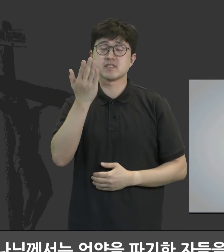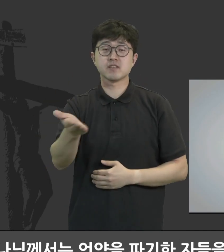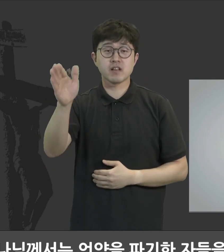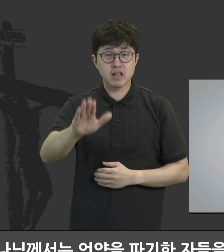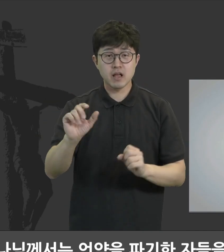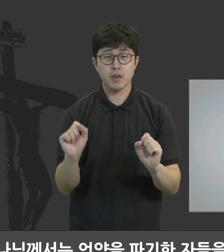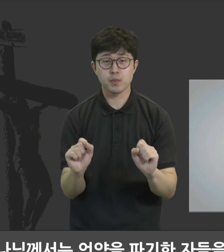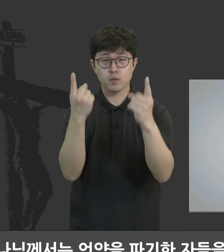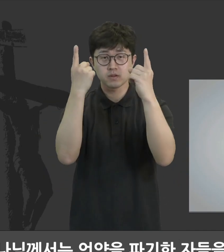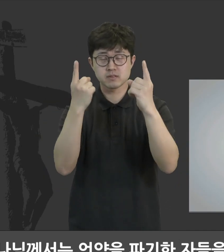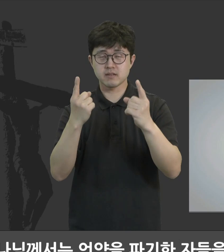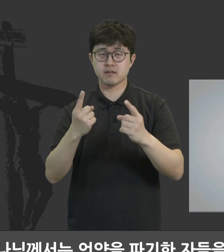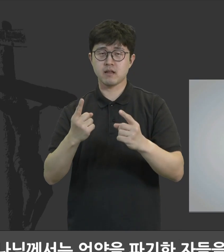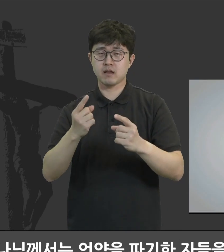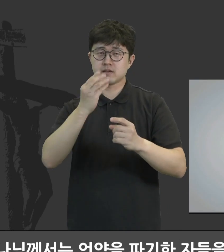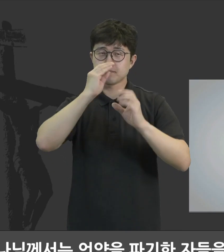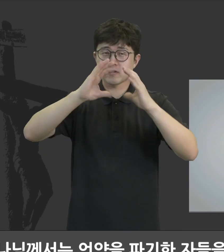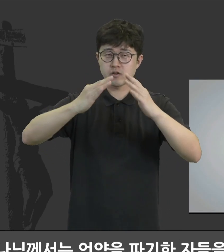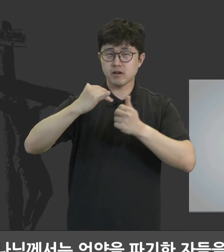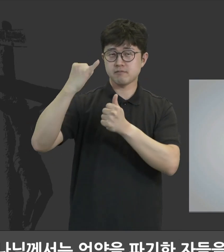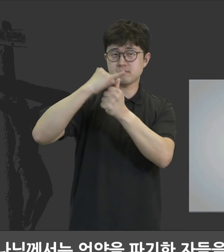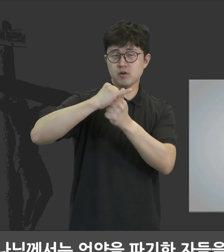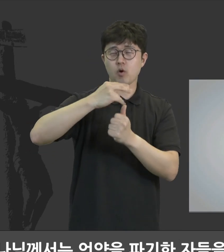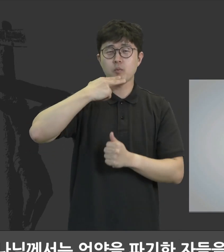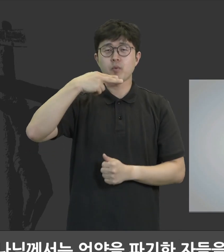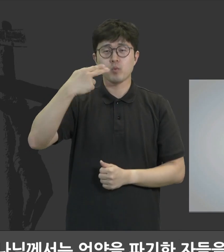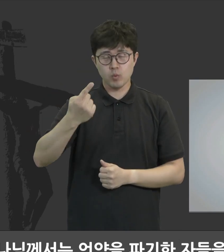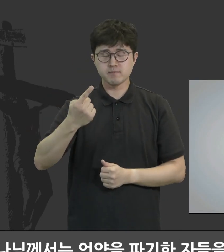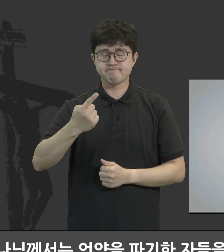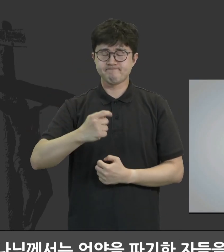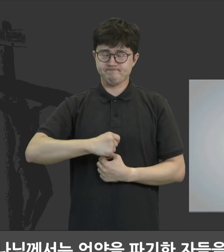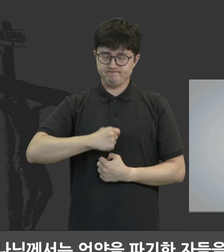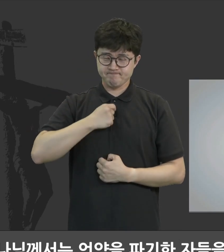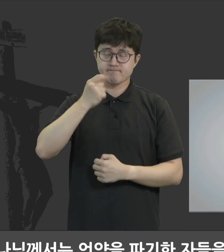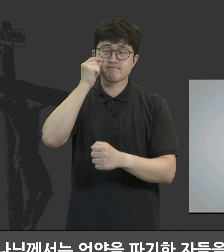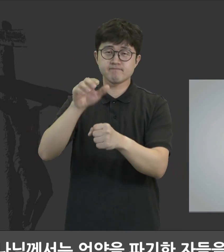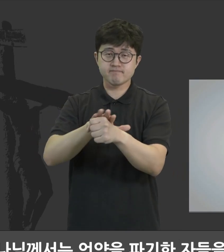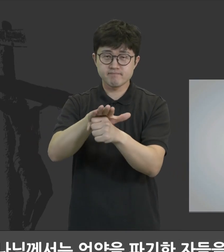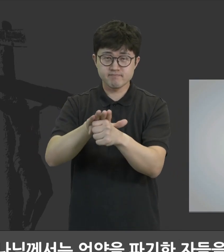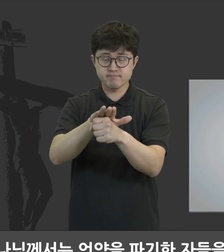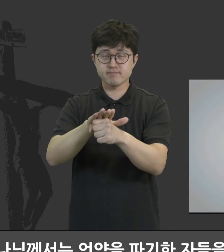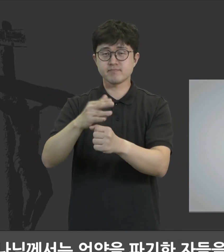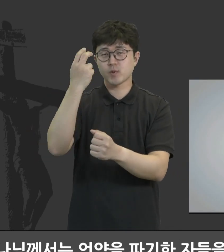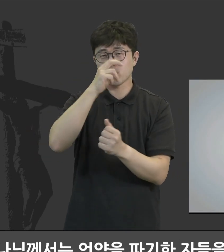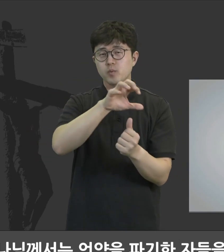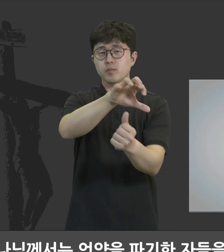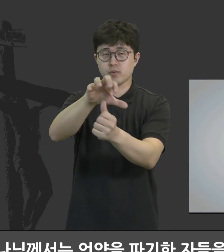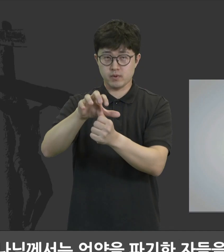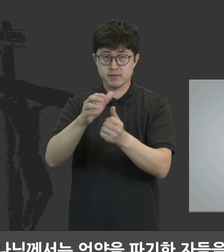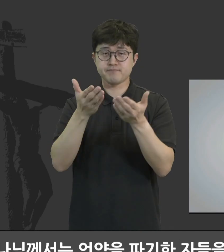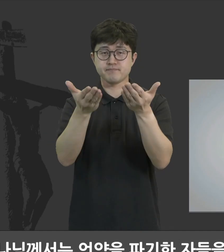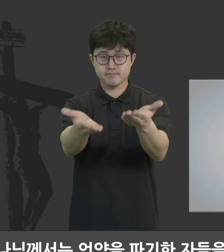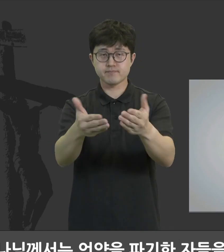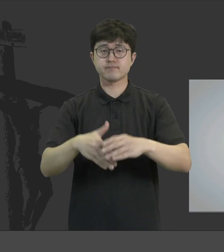심판하시지만 동시에 불성실한 백성들과의 약속을 여전히 신실하게 지키실 것입니다.